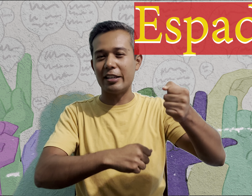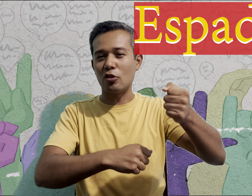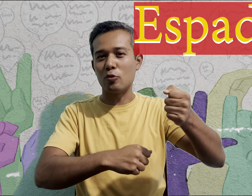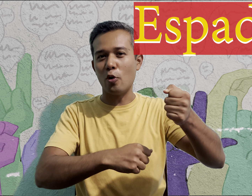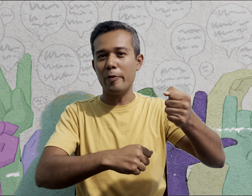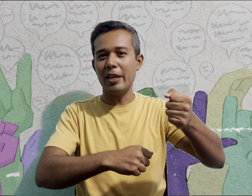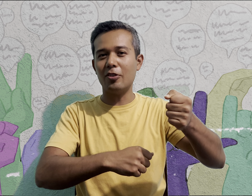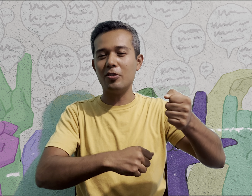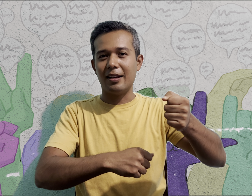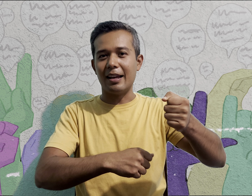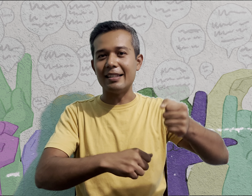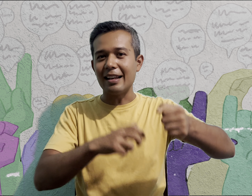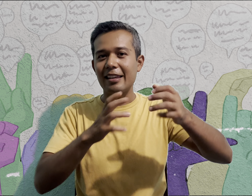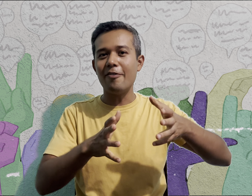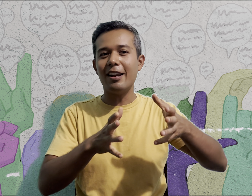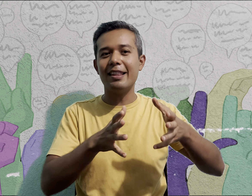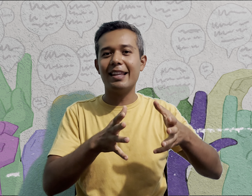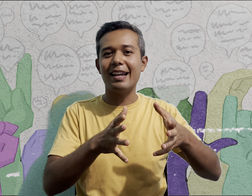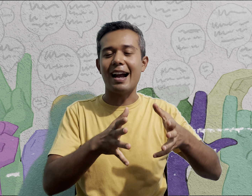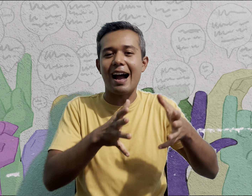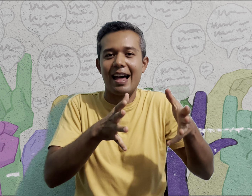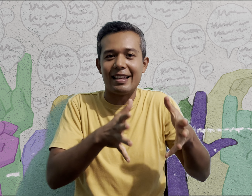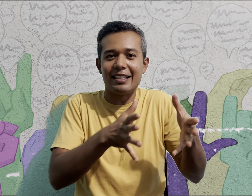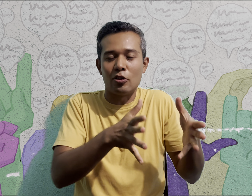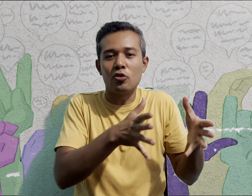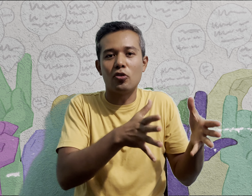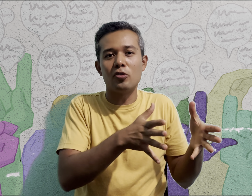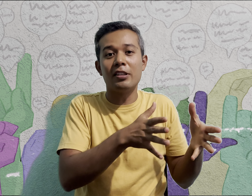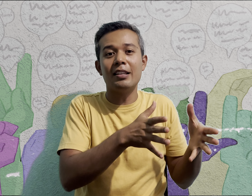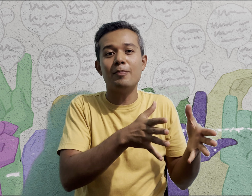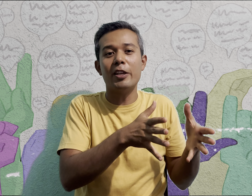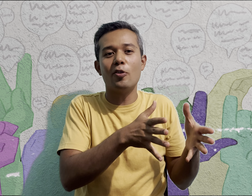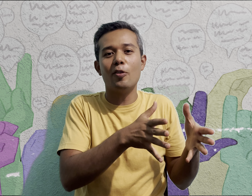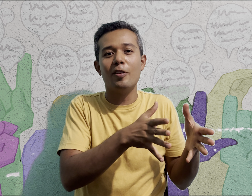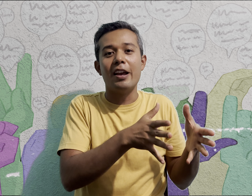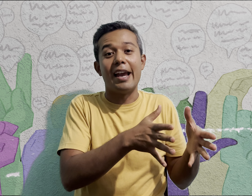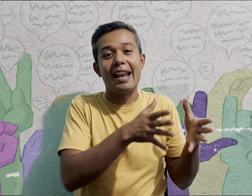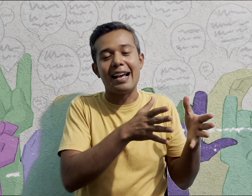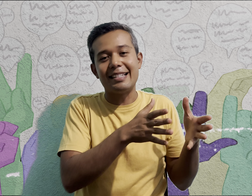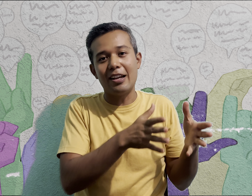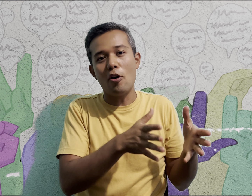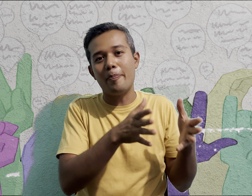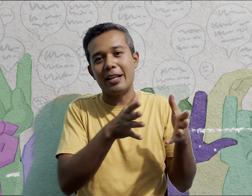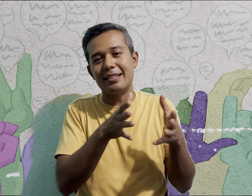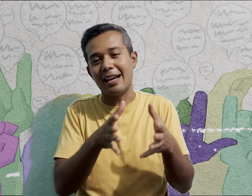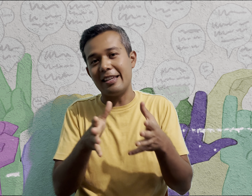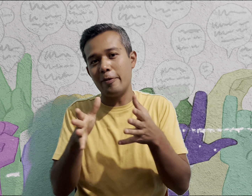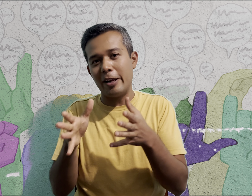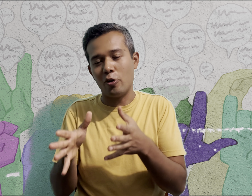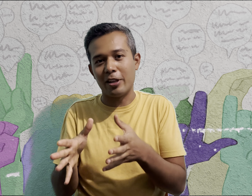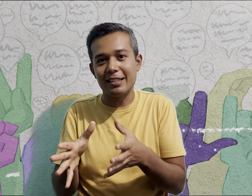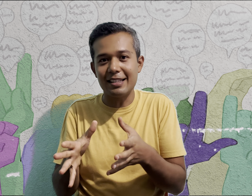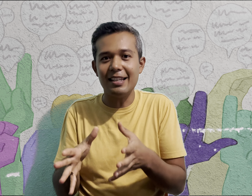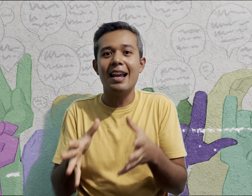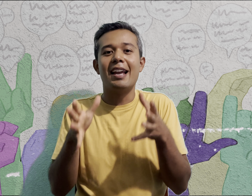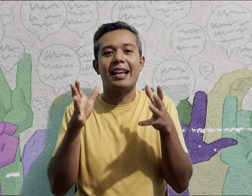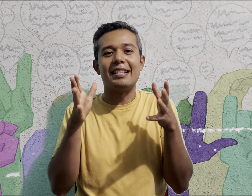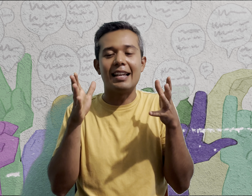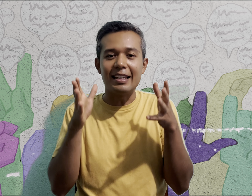estos movimientos? Es el equivalente a decir nosotros en español el acero aprestad y el bridón, es decir, que estén